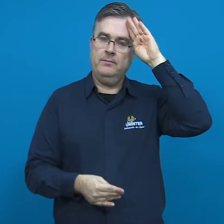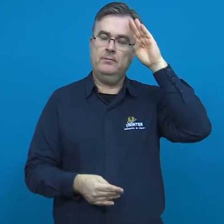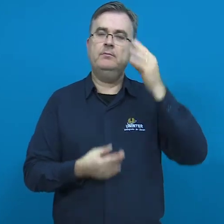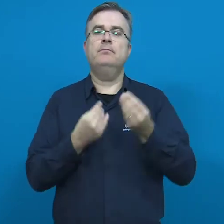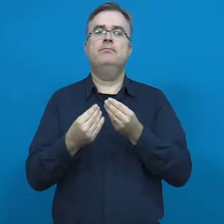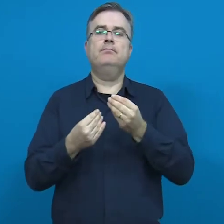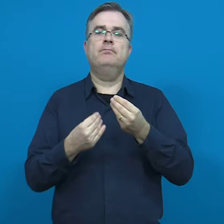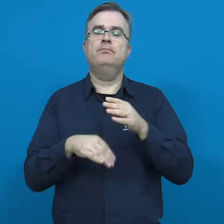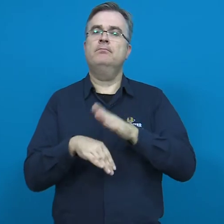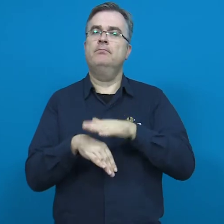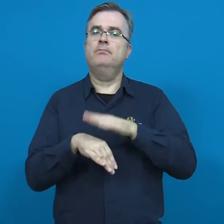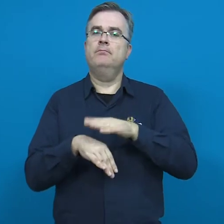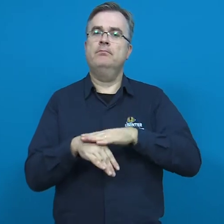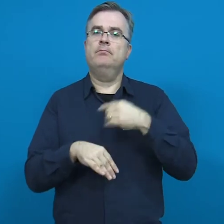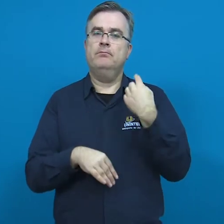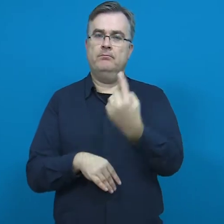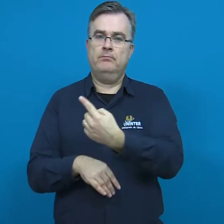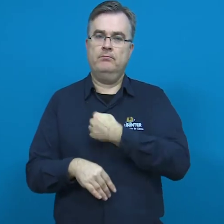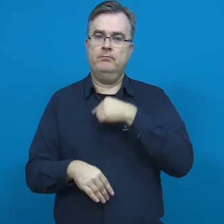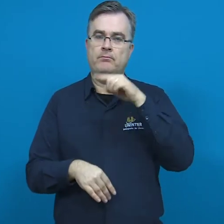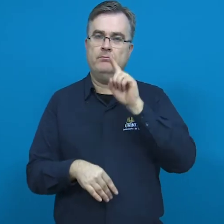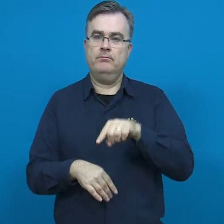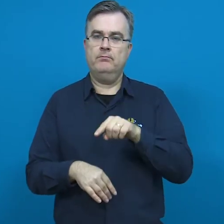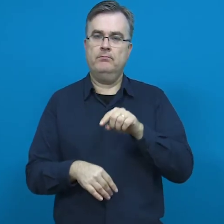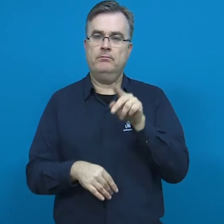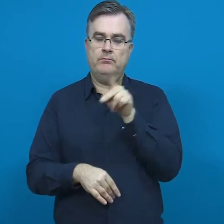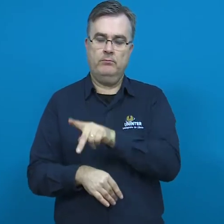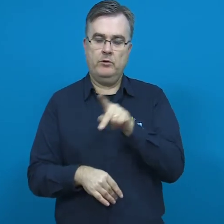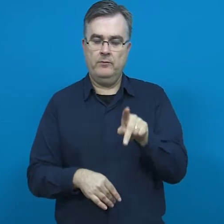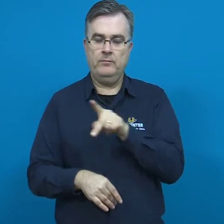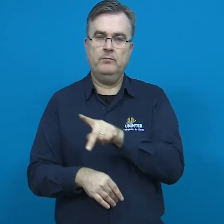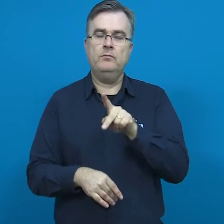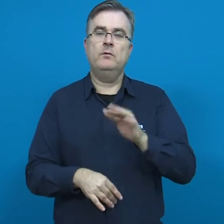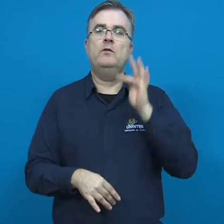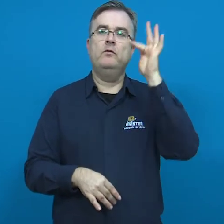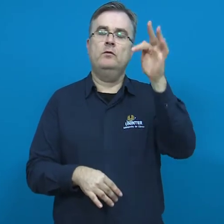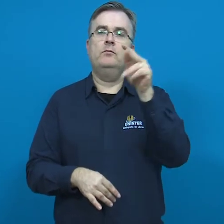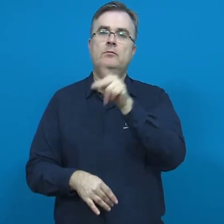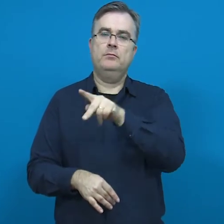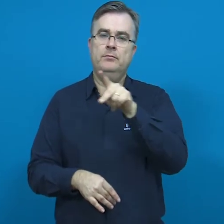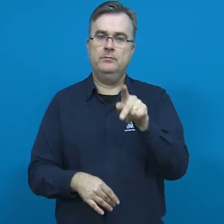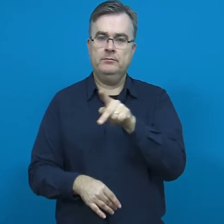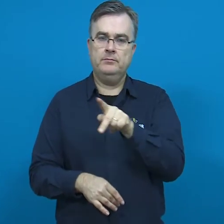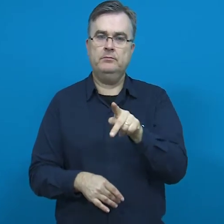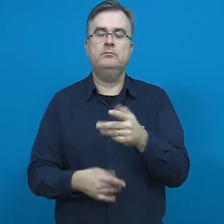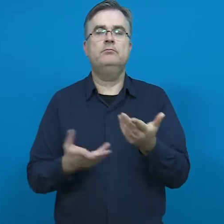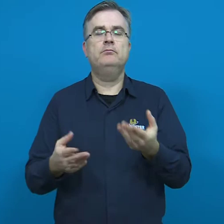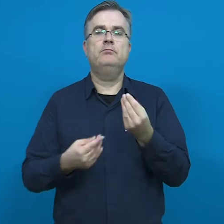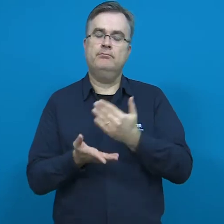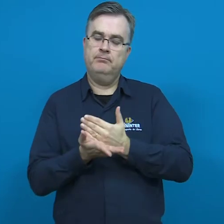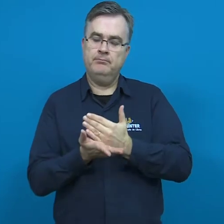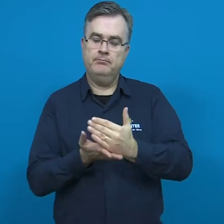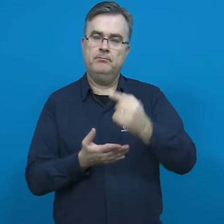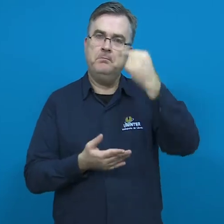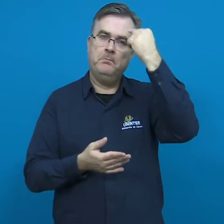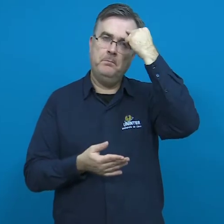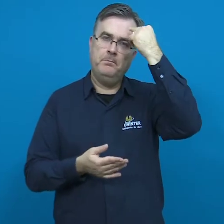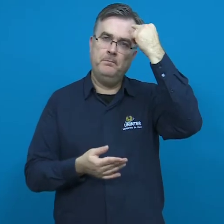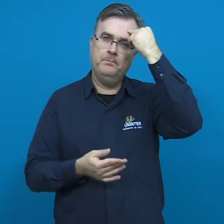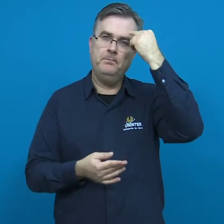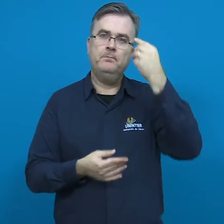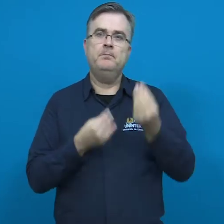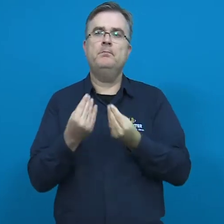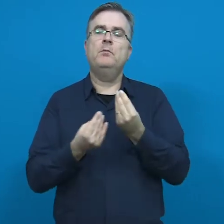acadêmica que serve para nós que somos professores e futuros professores, né, começarmos